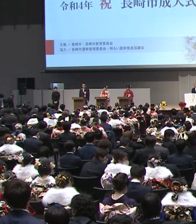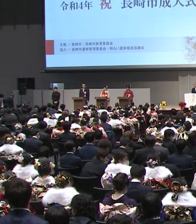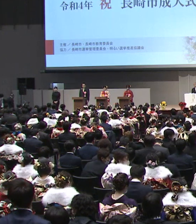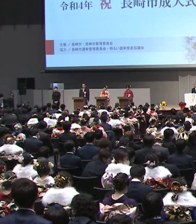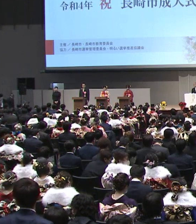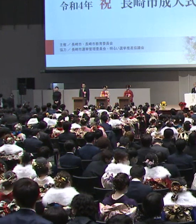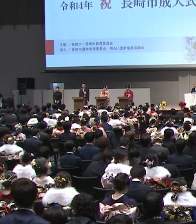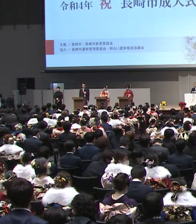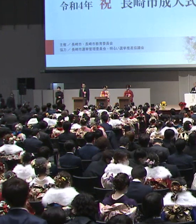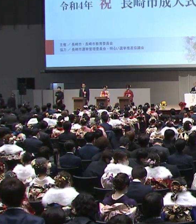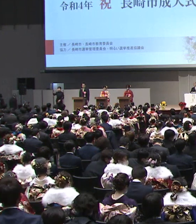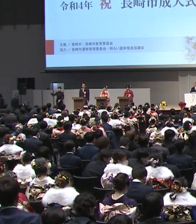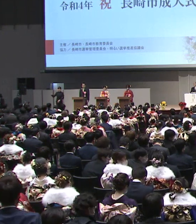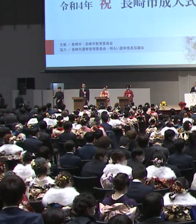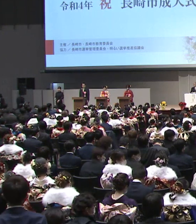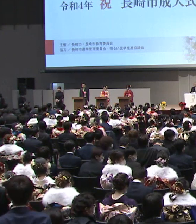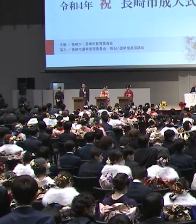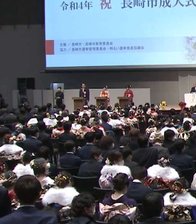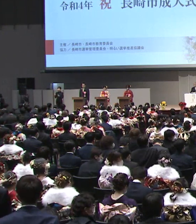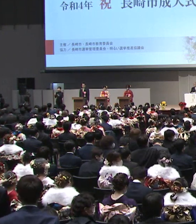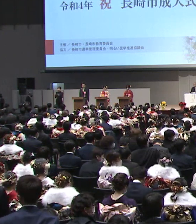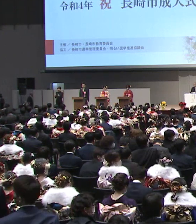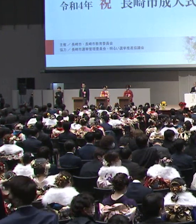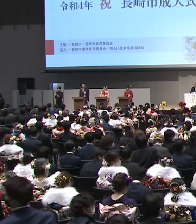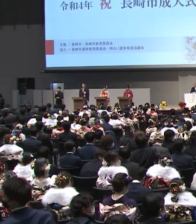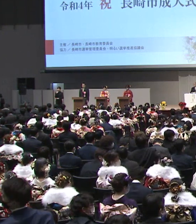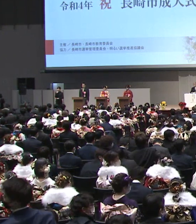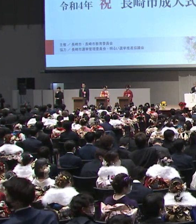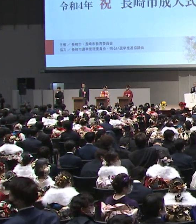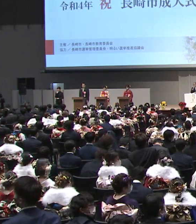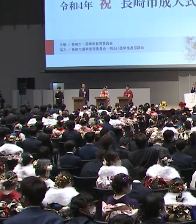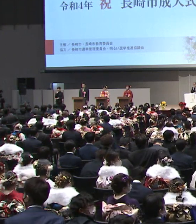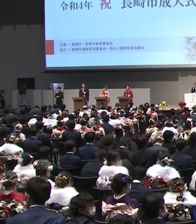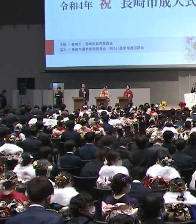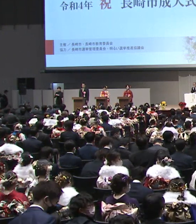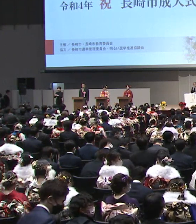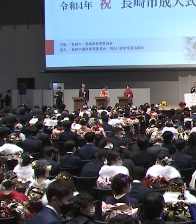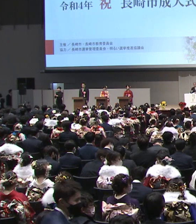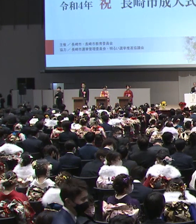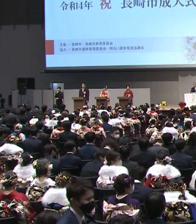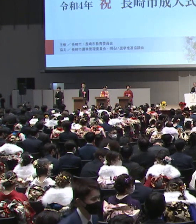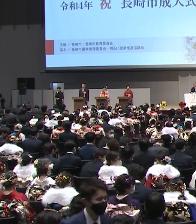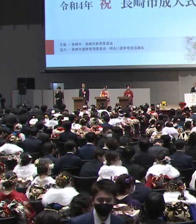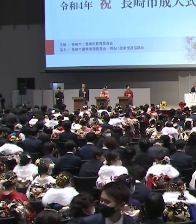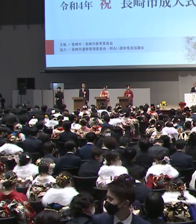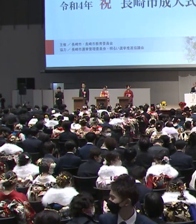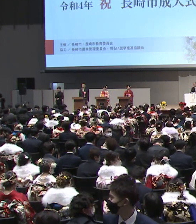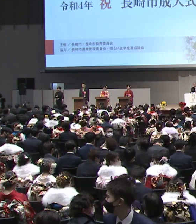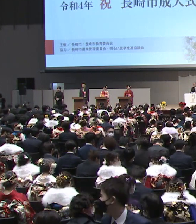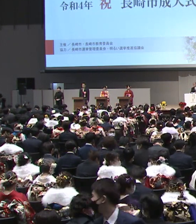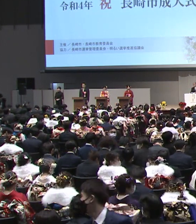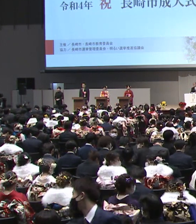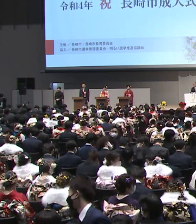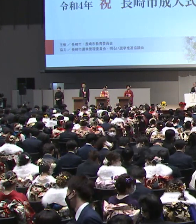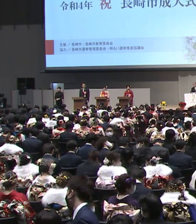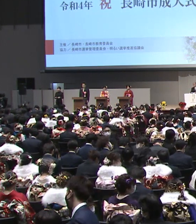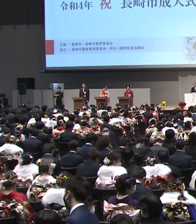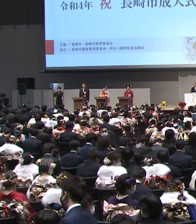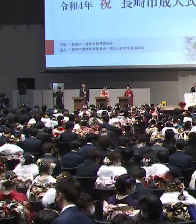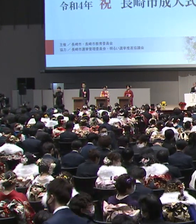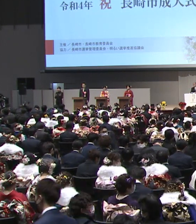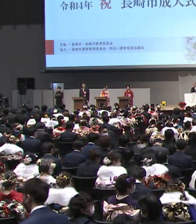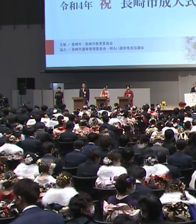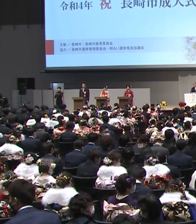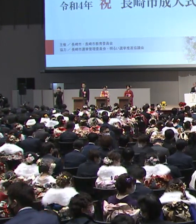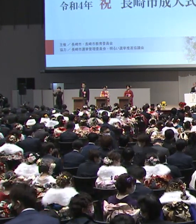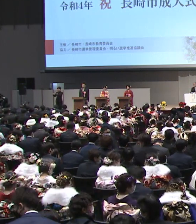2000人の皆さんそのまましばらくご着席の上お待ちください姿勢に堆積され